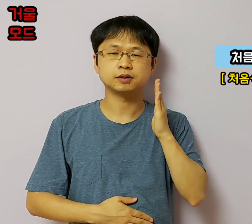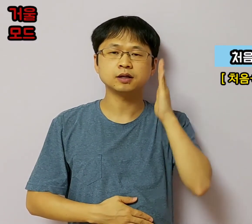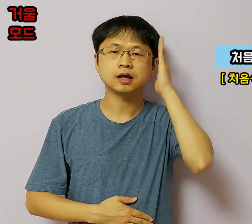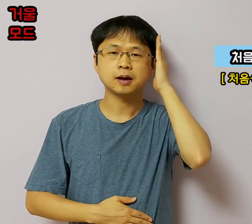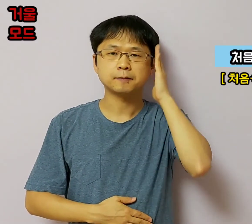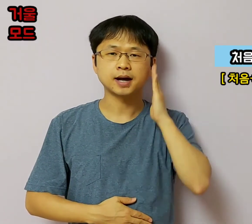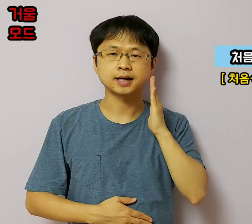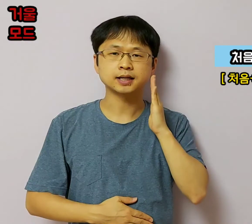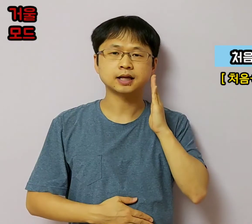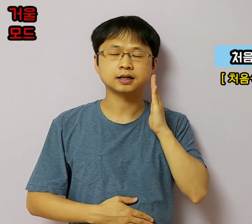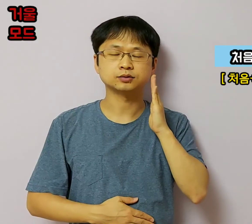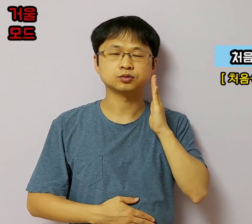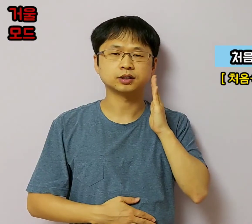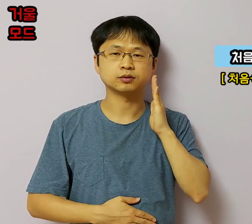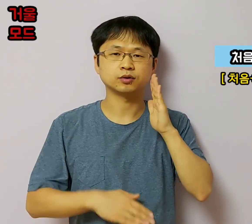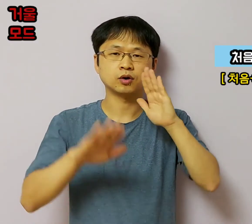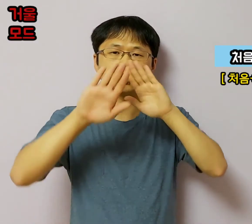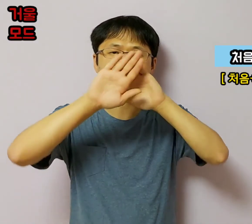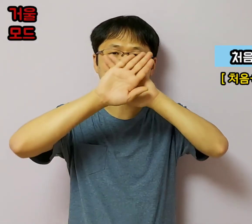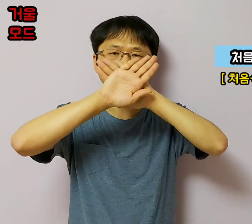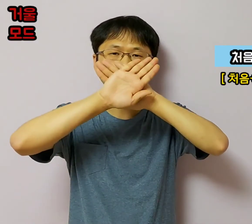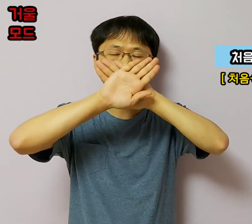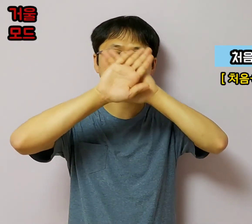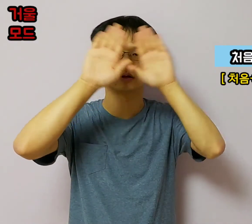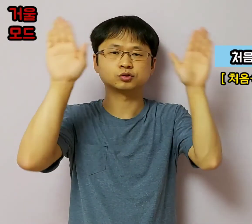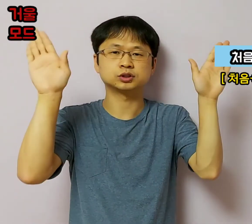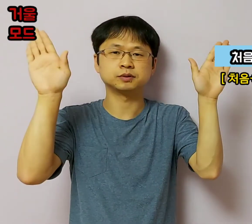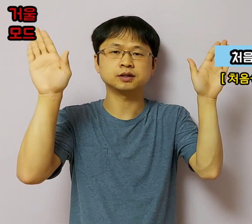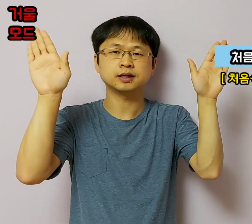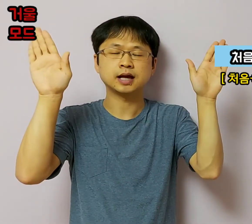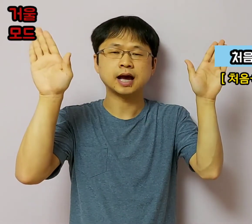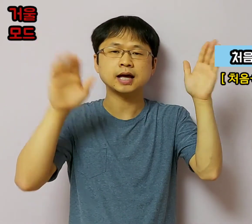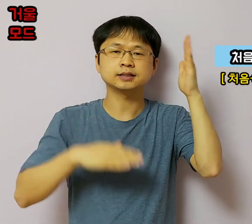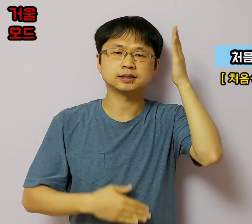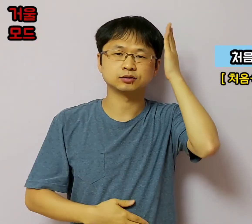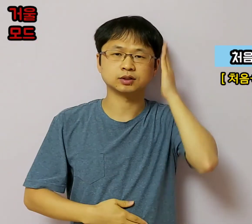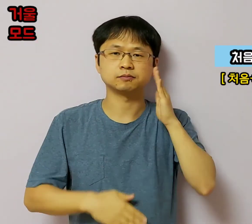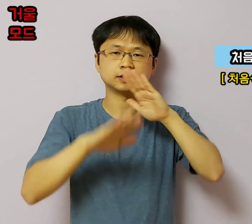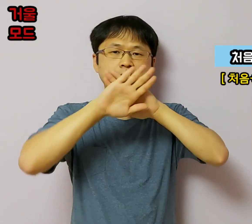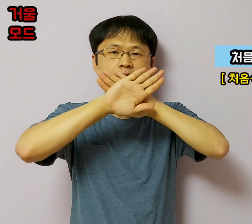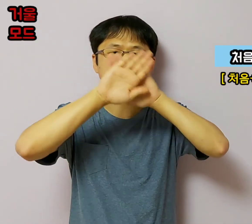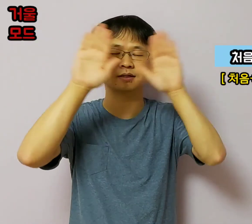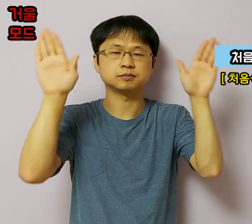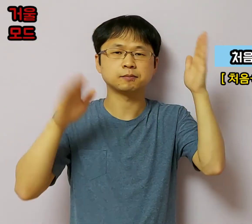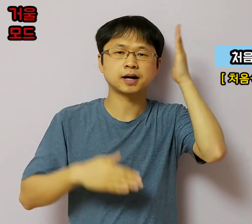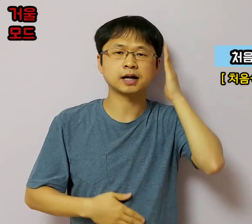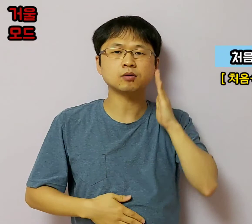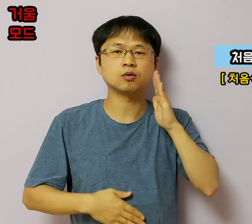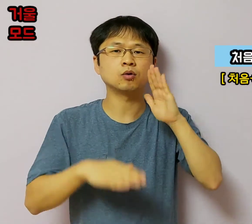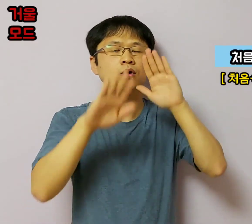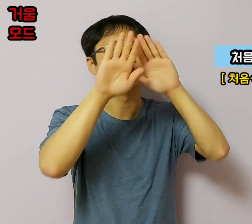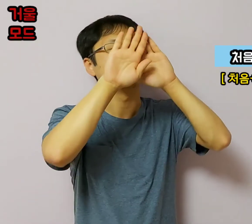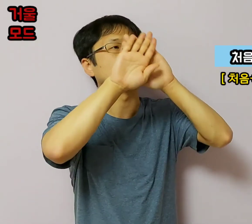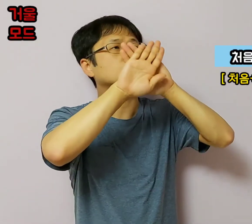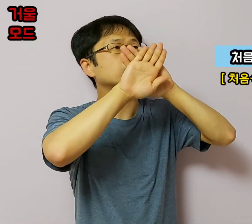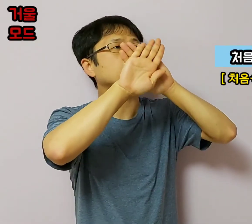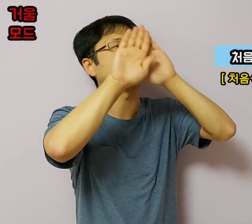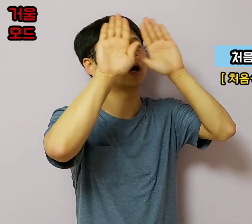내리면 파랗다라는 수어가 되고요. 얼굴 앞에서 열어주시면 하늘이라는 수어가 됩니다. 하늘입니다. 파랗고 얼굴 앞에